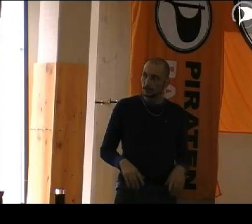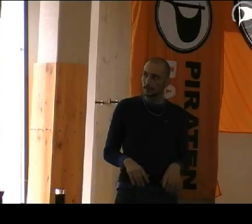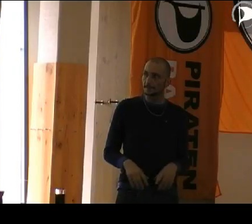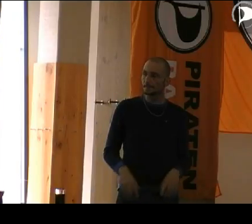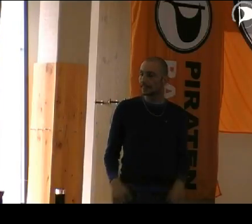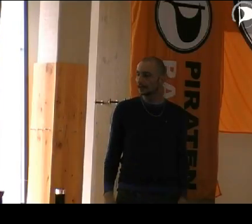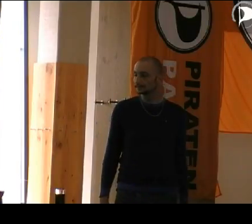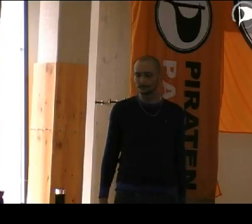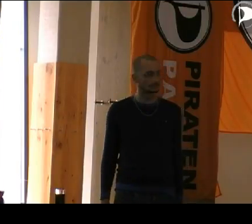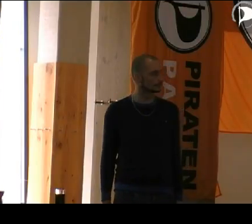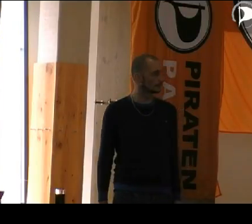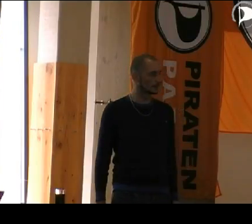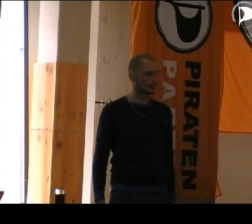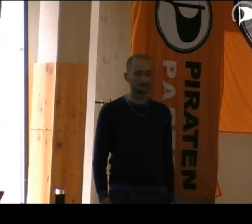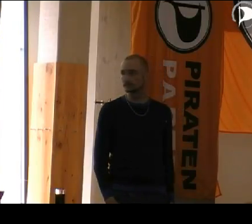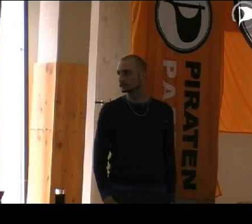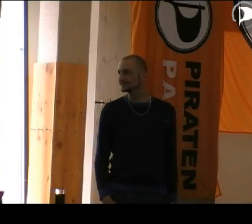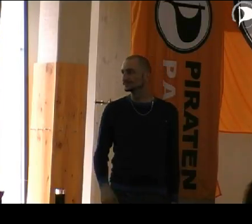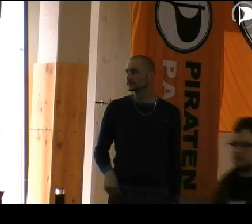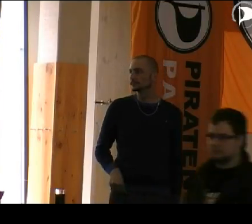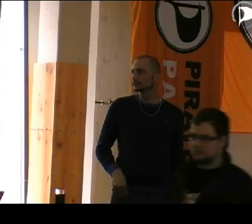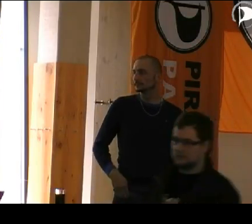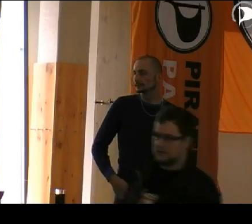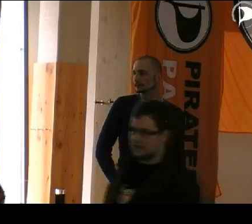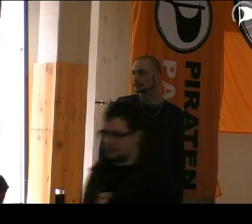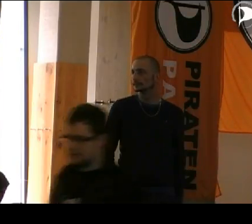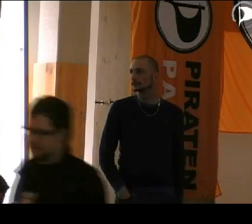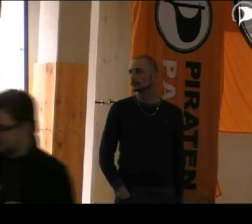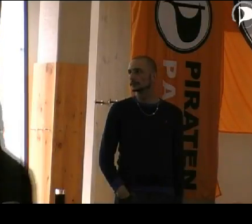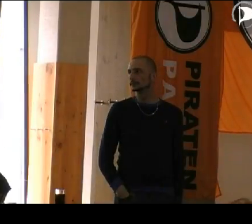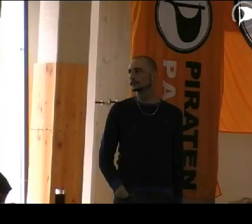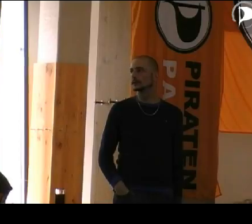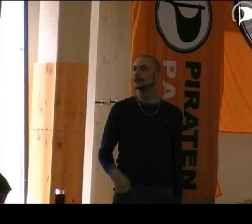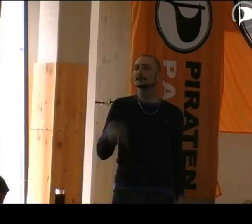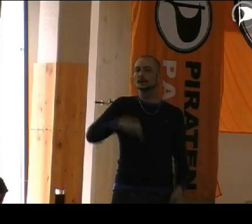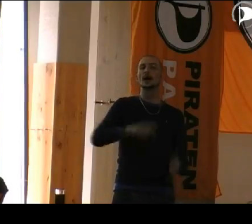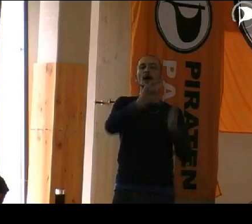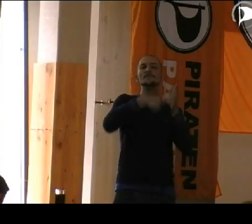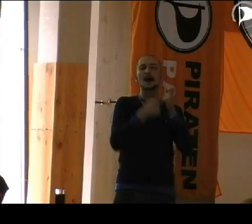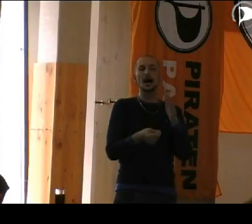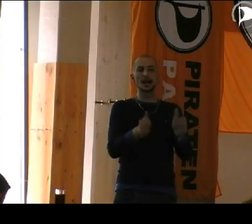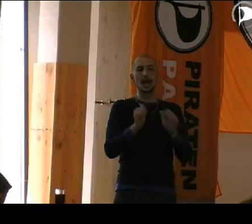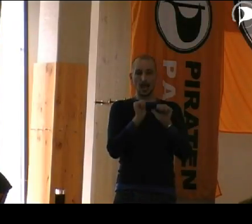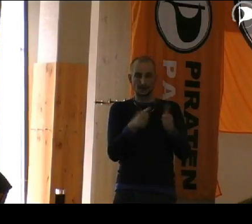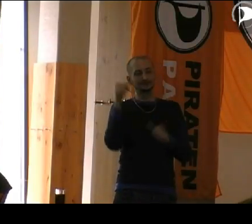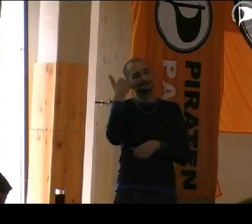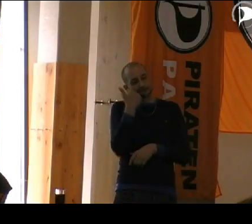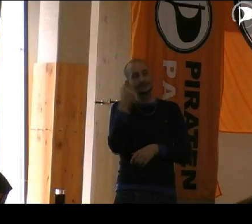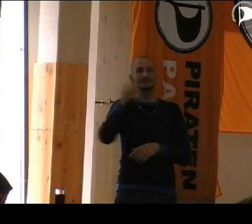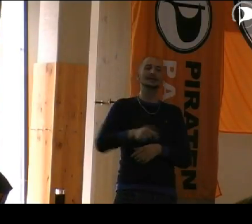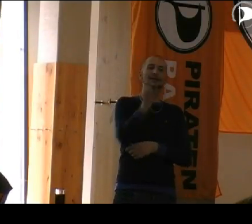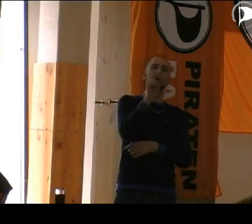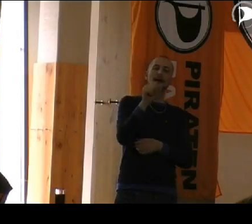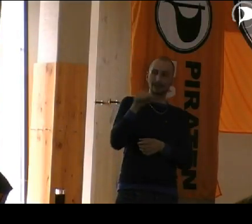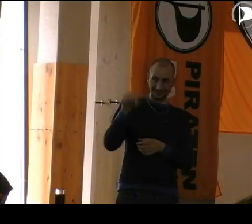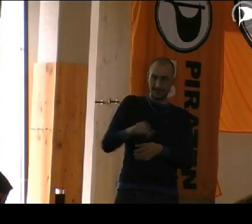in 100 mit lassen es gab so jetzt wahl könnten wieder auf positionen umsetzen